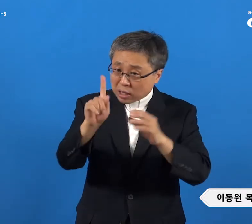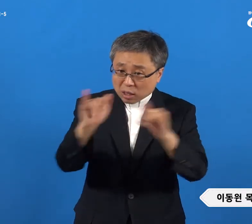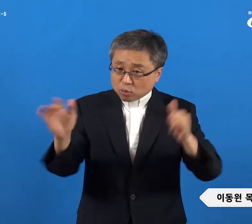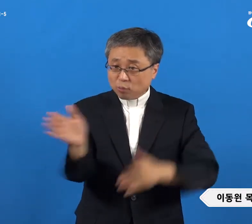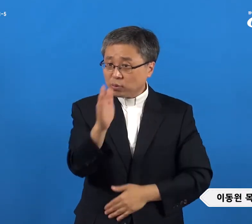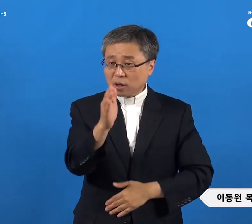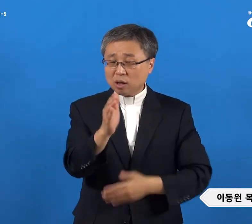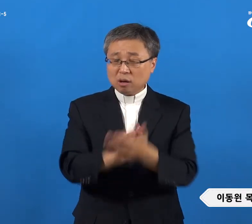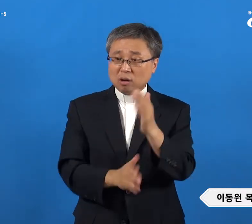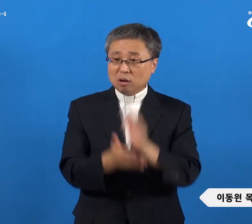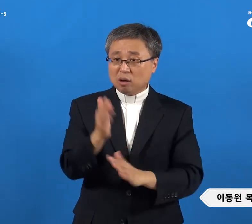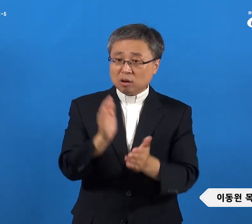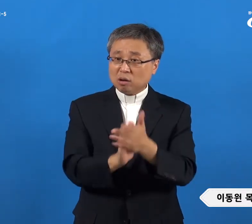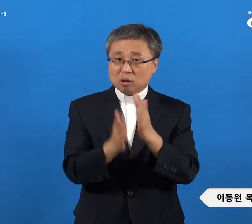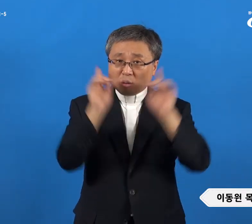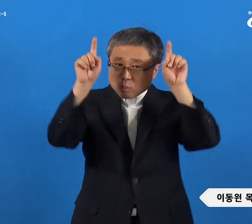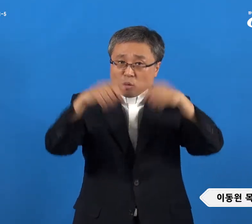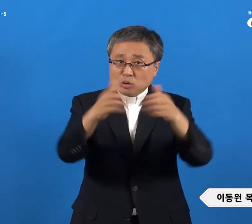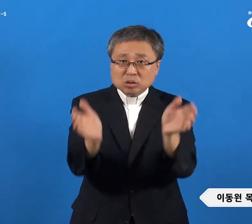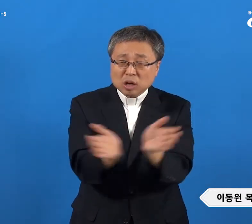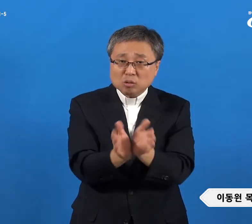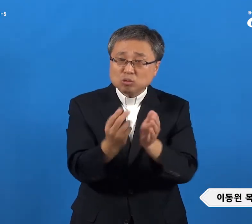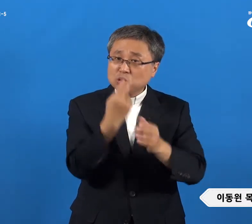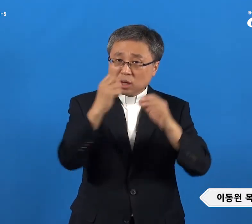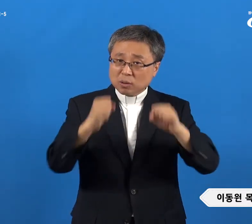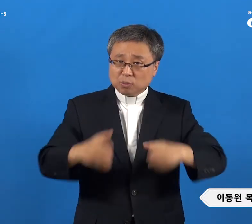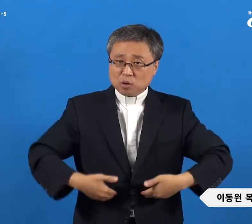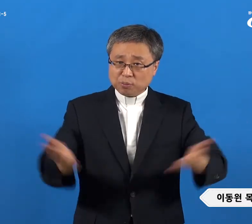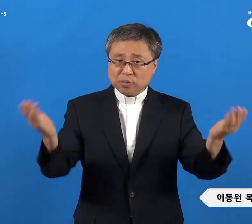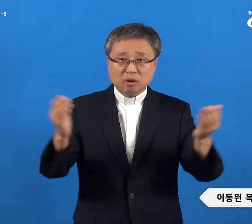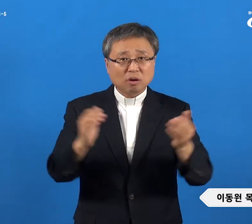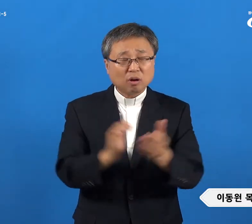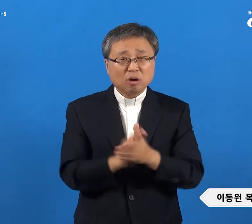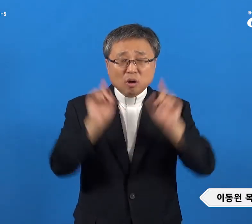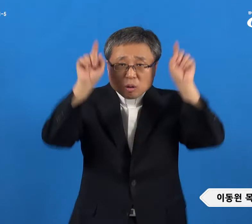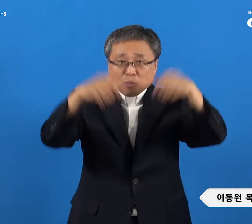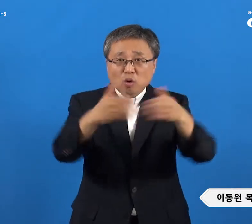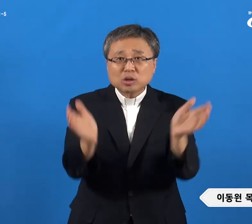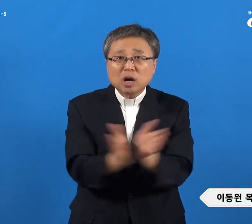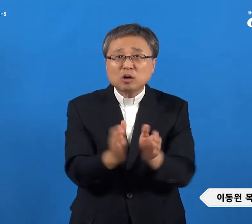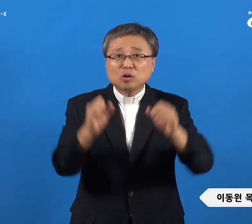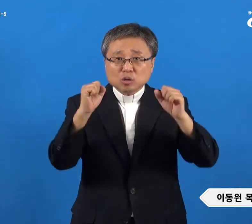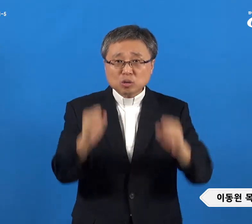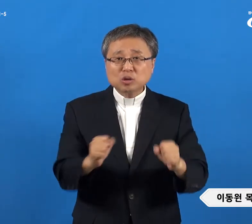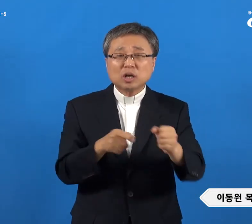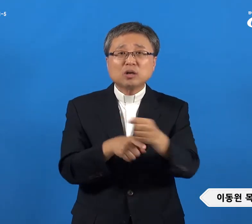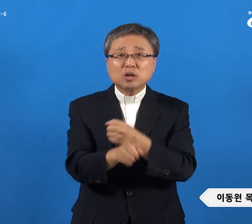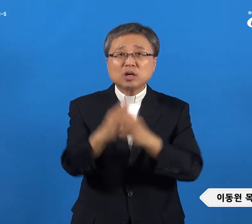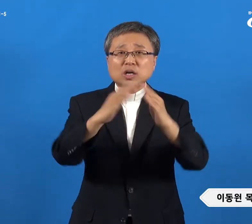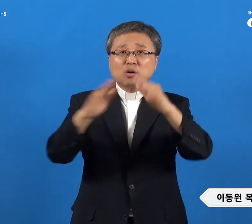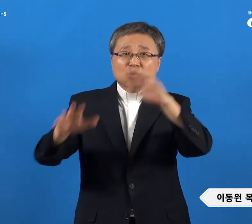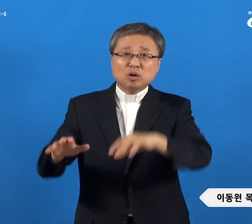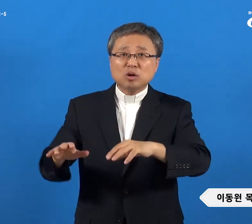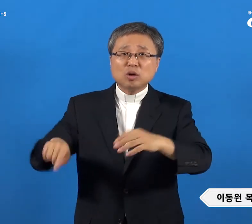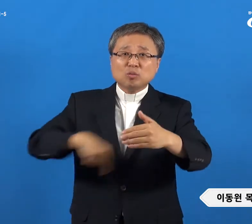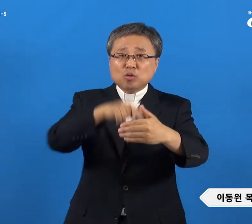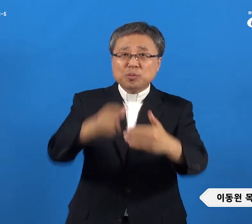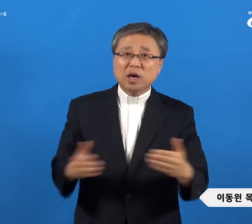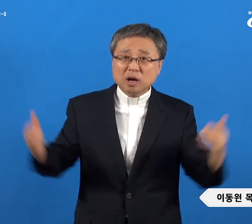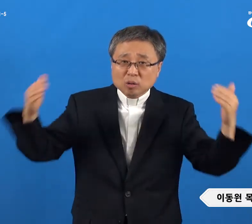생각해요. 존재할 필요가 없어요. 목장의 존재 이유, 이웃들을 품에 안고 전도하기 위해서 존재하는 거란